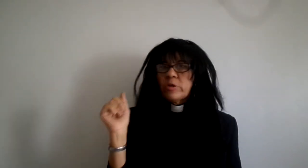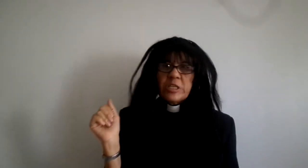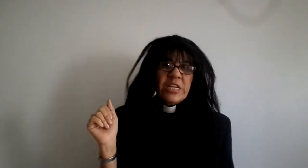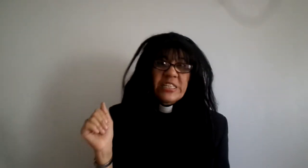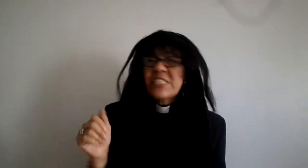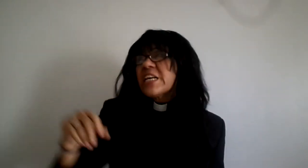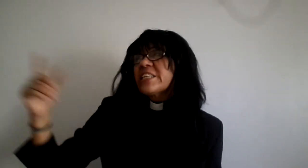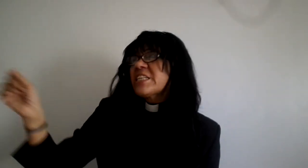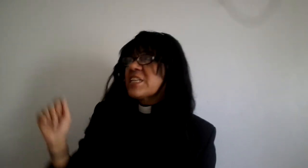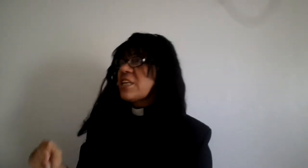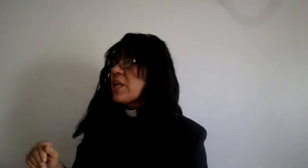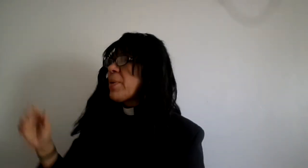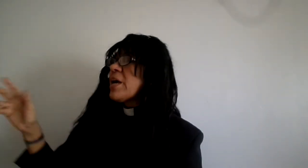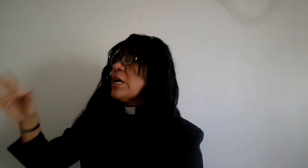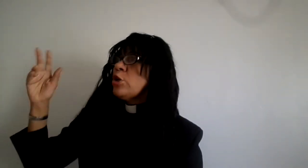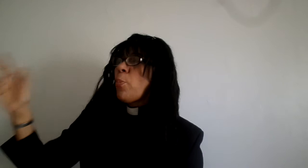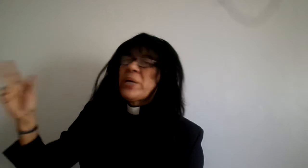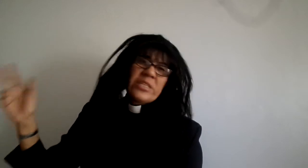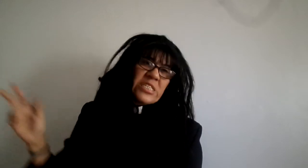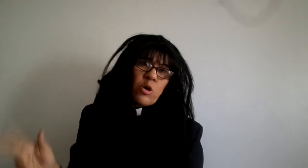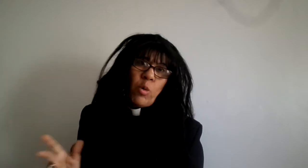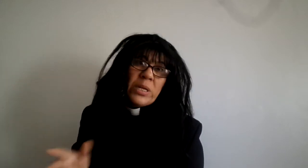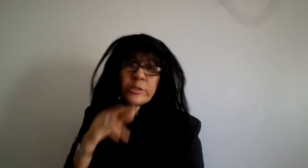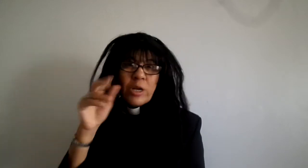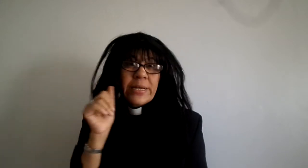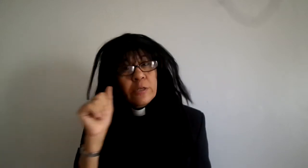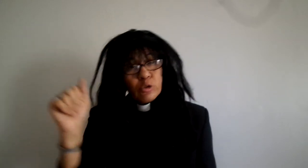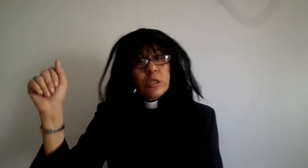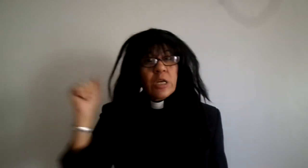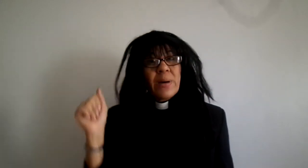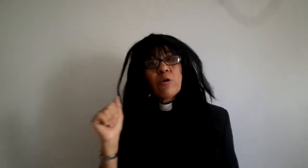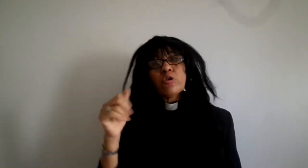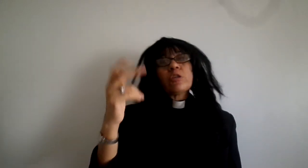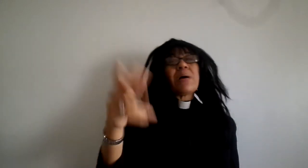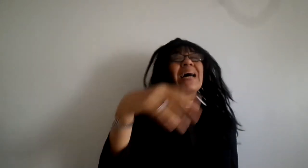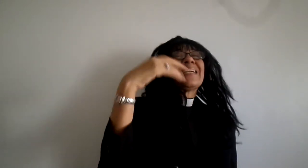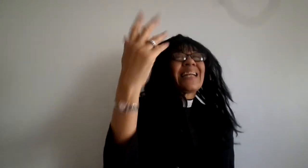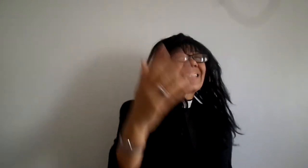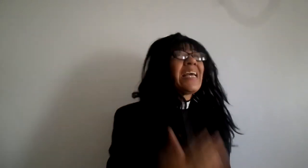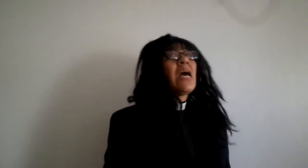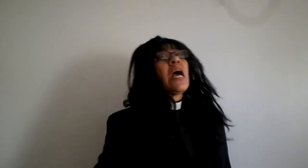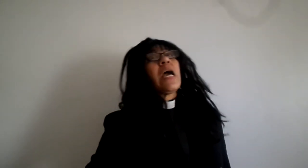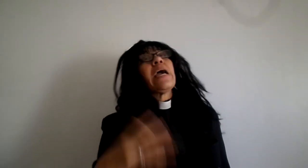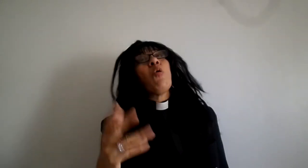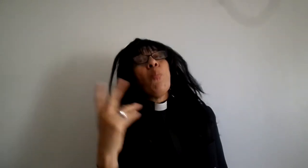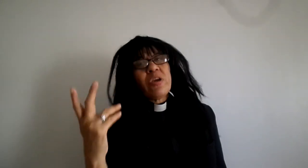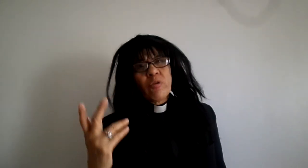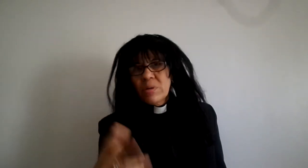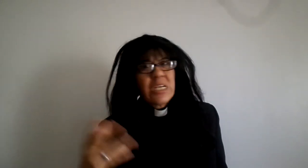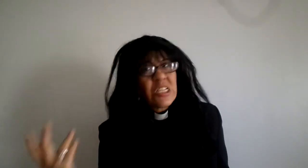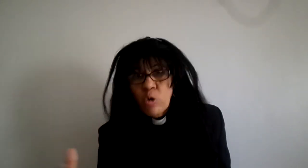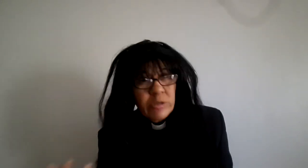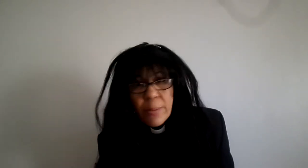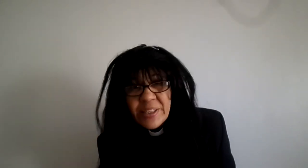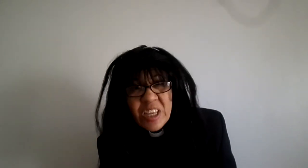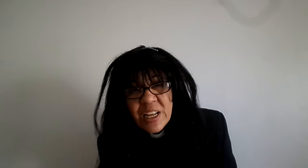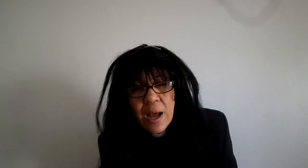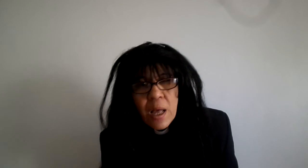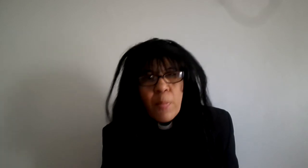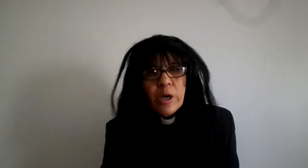a ti. Si él te dice a ti, dame los 25 mil dólares que tú tienes en el banco, Dios te va a dar a ti un millón. Eso es otra mentira, porque